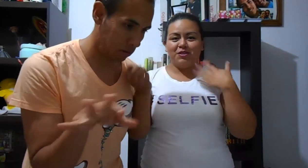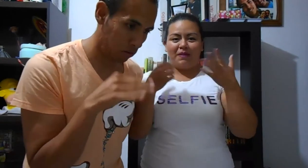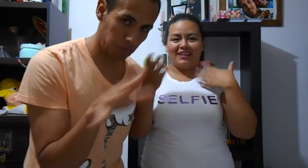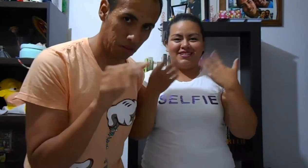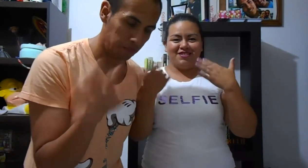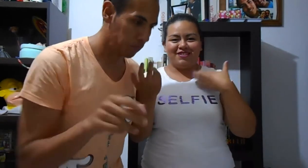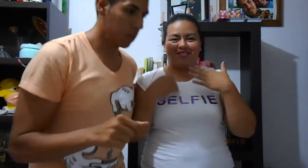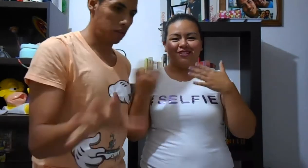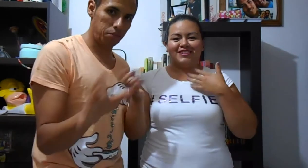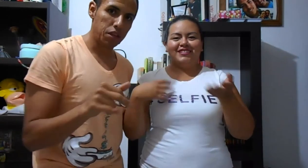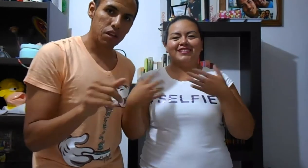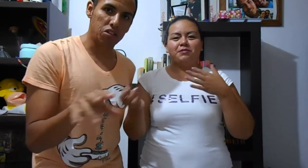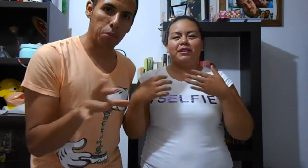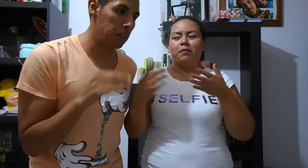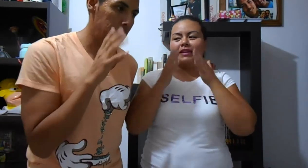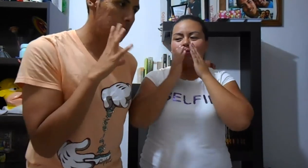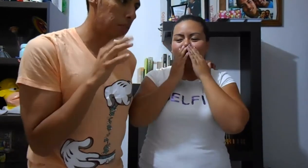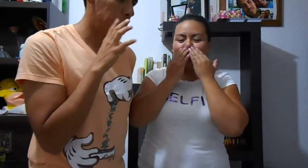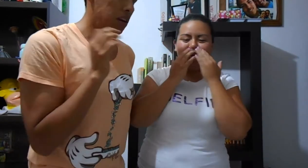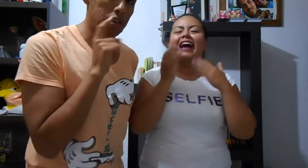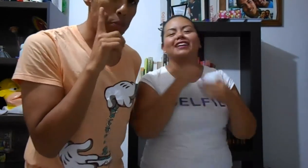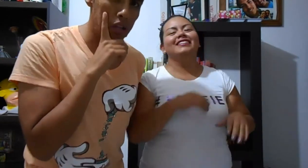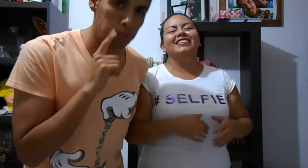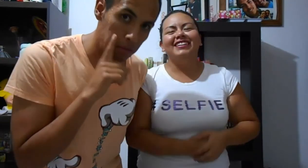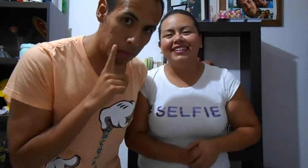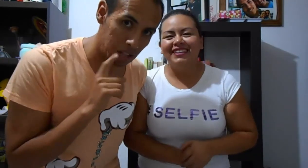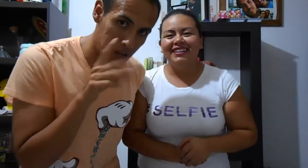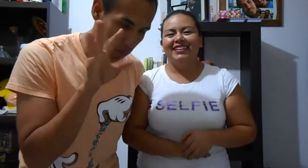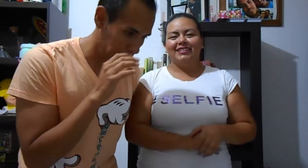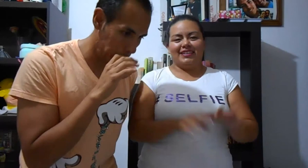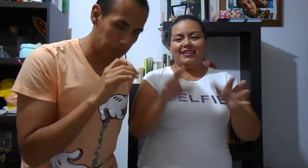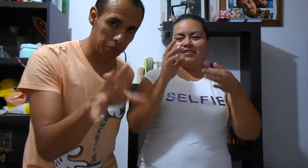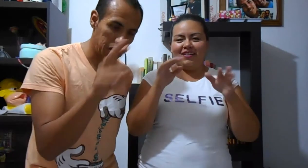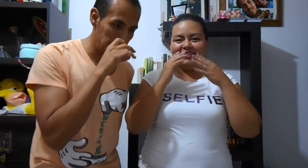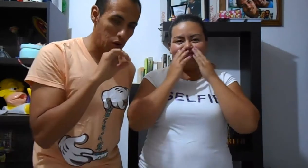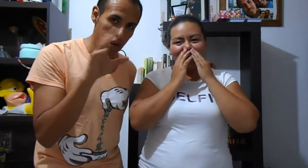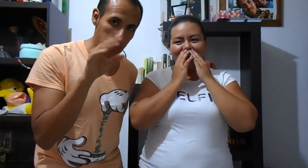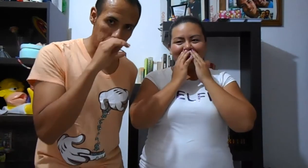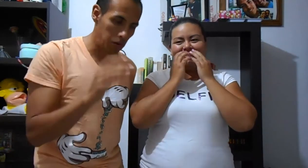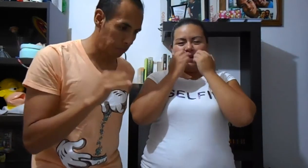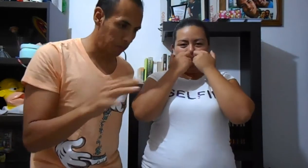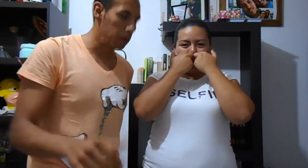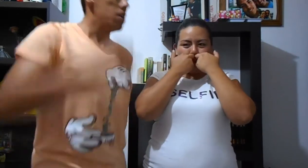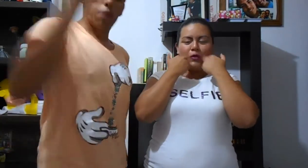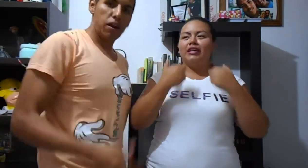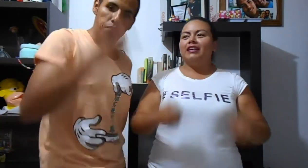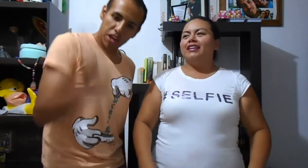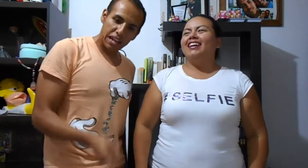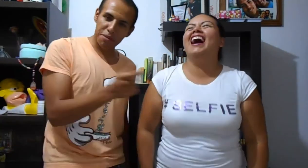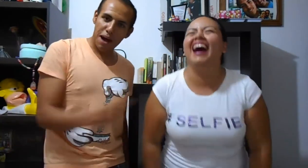nosotros para nosotros. reírnos. Nosotros Y después lo publicamos en YouTube. se puede también abrir Bandcamp, por favor. Sí, Abrir Bandcamp grábelo, con el Luis, grábelo. por favor. Bueno, ya